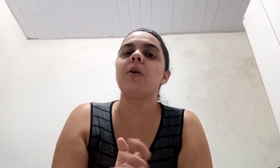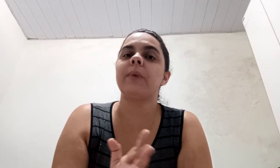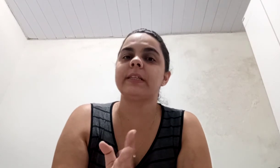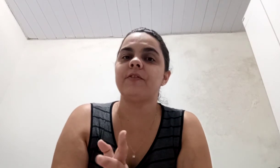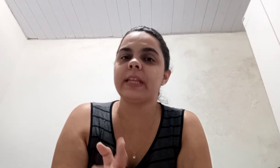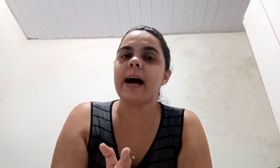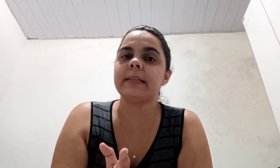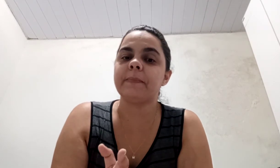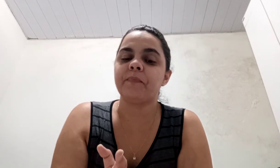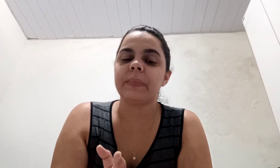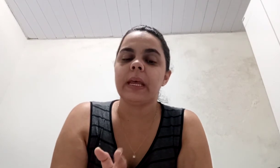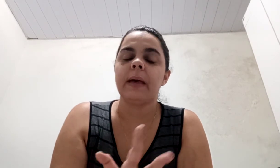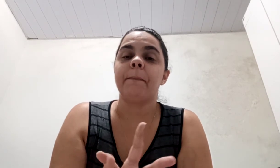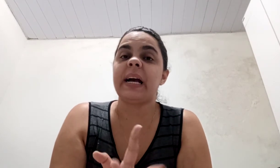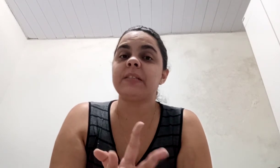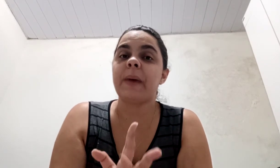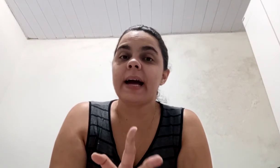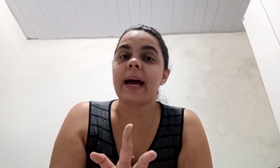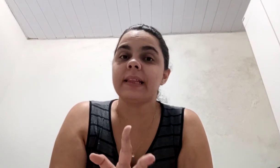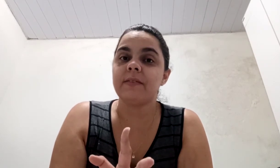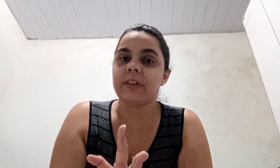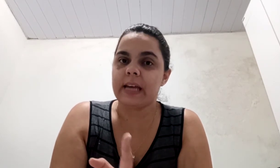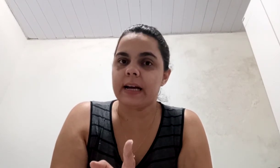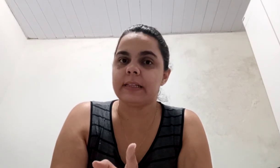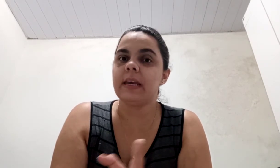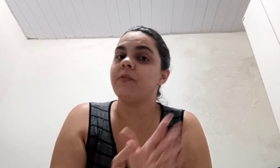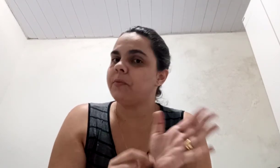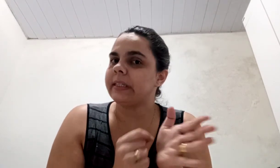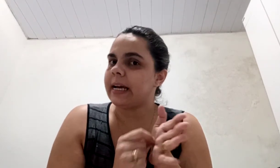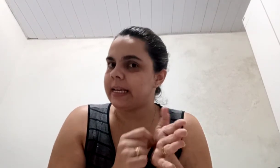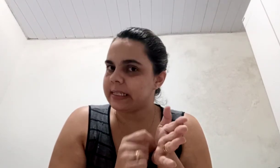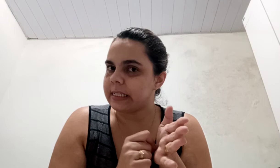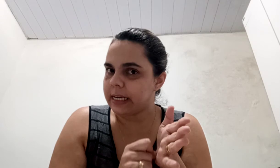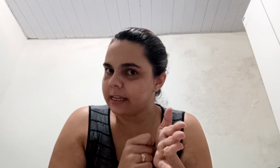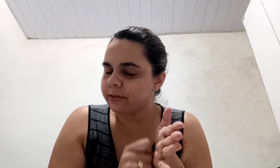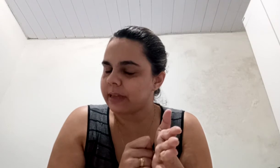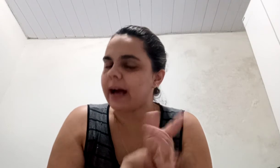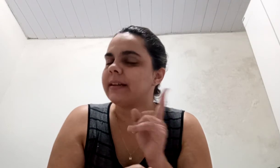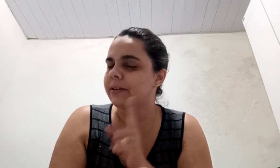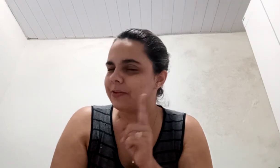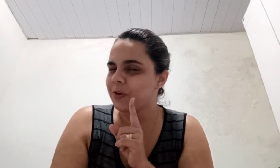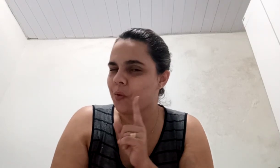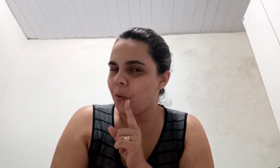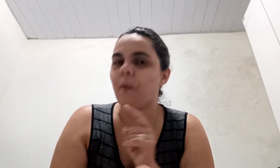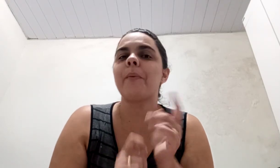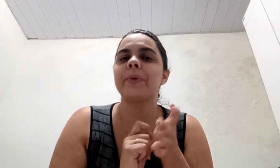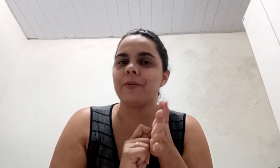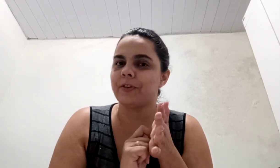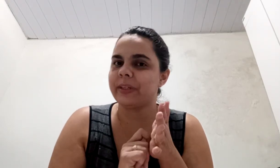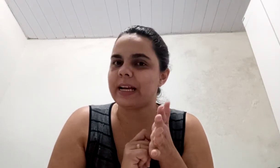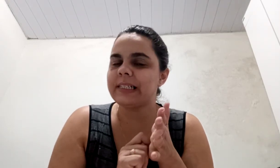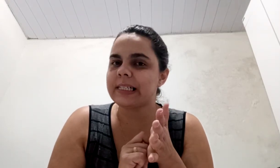como a atividade. Mas para a atividade, eu vou mandar em escrito, tá? Não se preocupa, porque eu vou mandar em